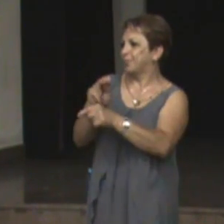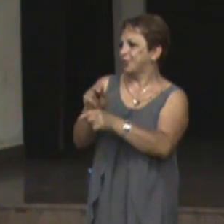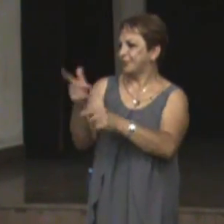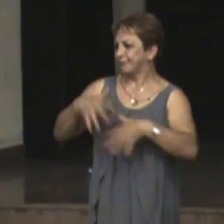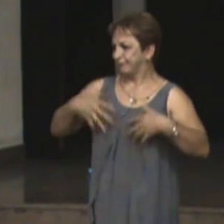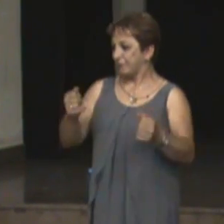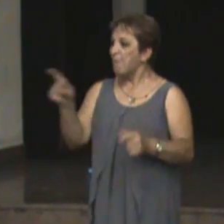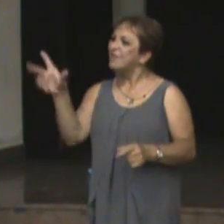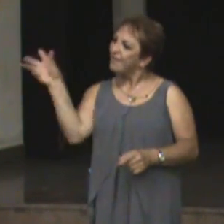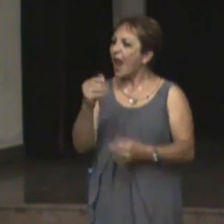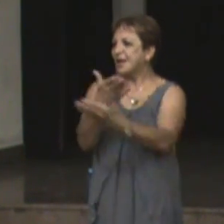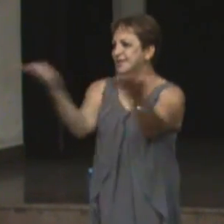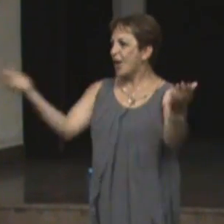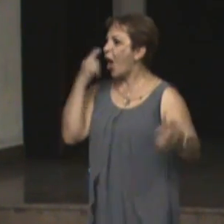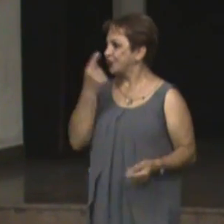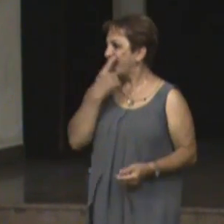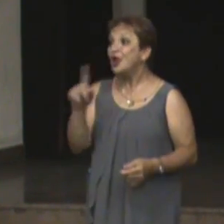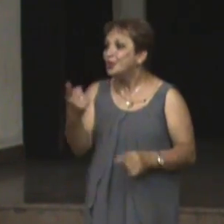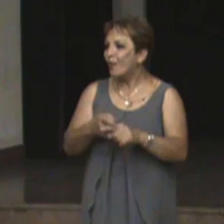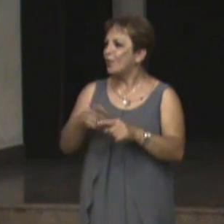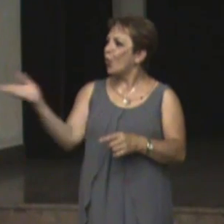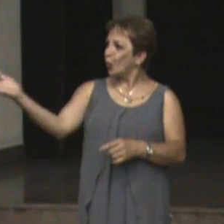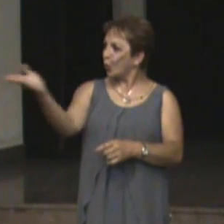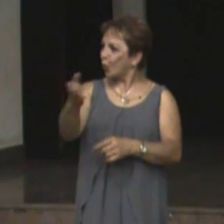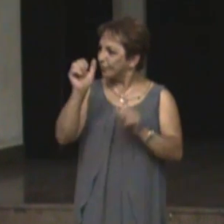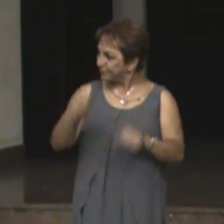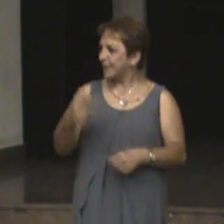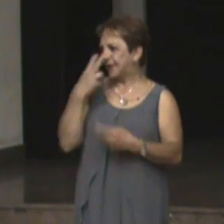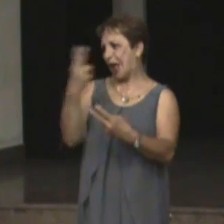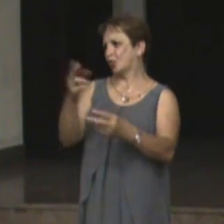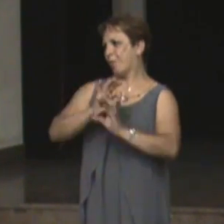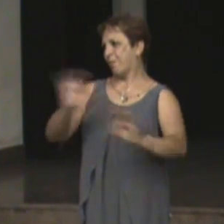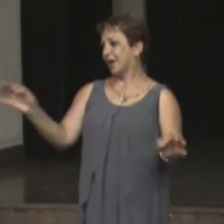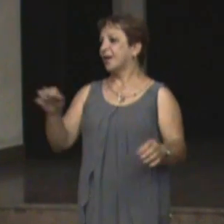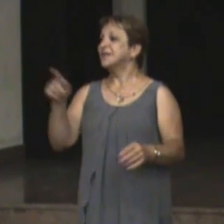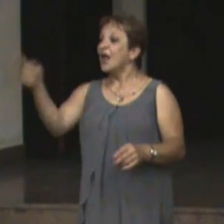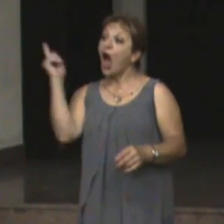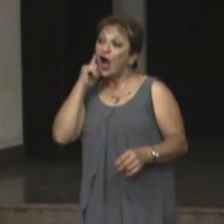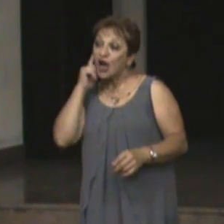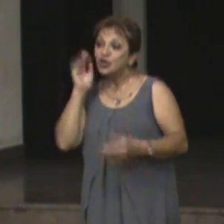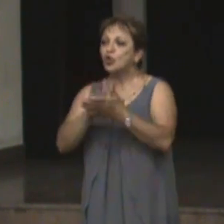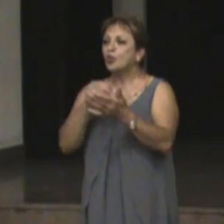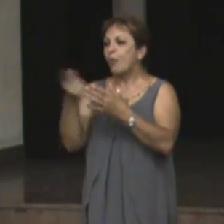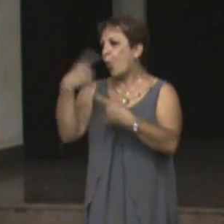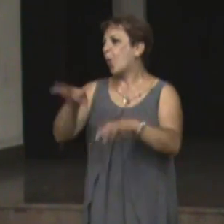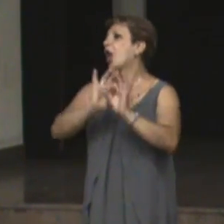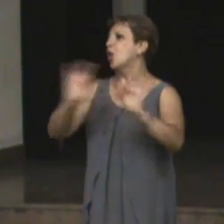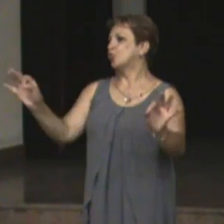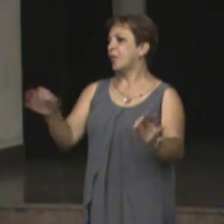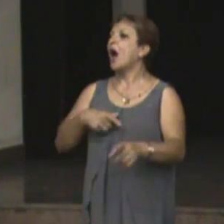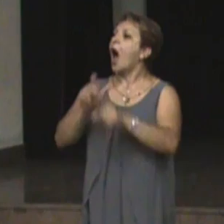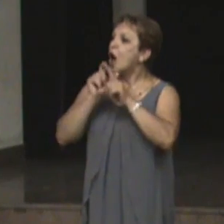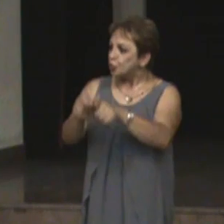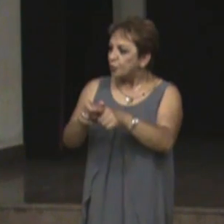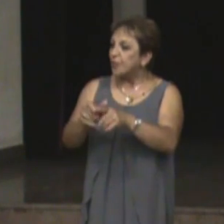ձեր աչքերին, որովհետև տեսնում են, և երանի ձեր ականջներին, որովհետև լսում են։ Ասում եմ ձեզ,